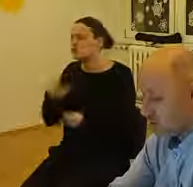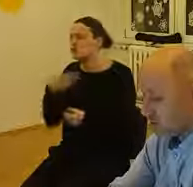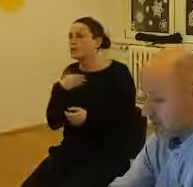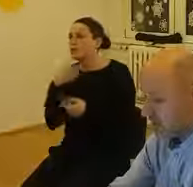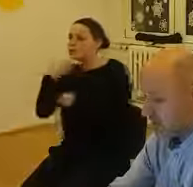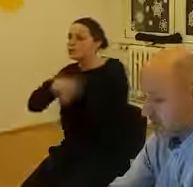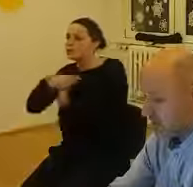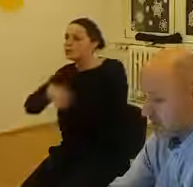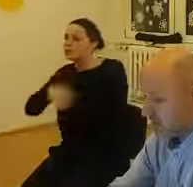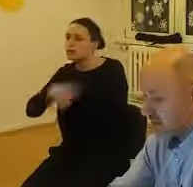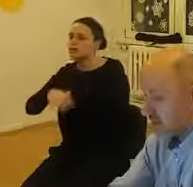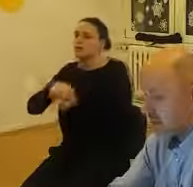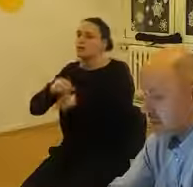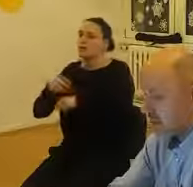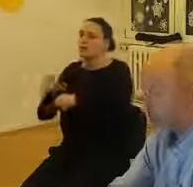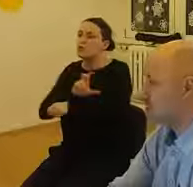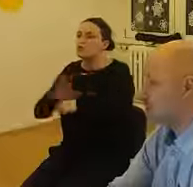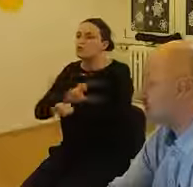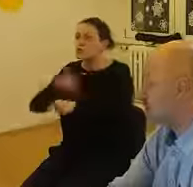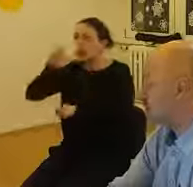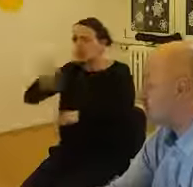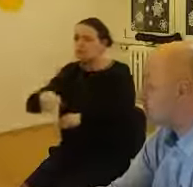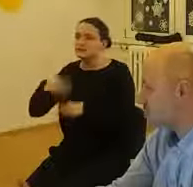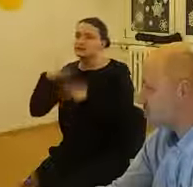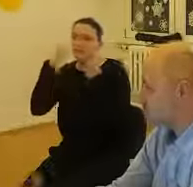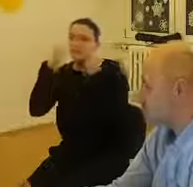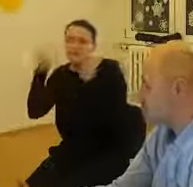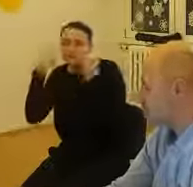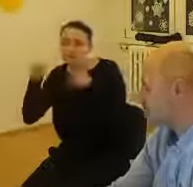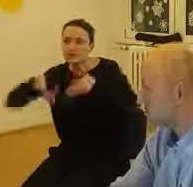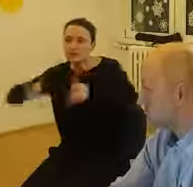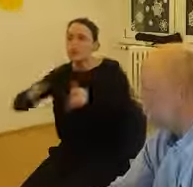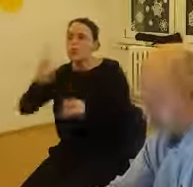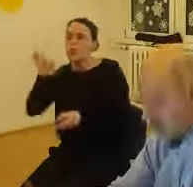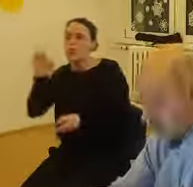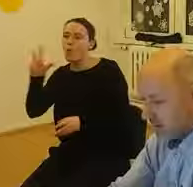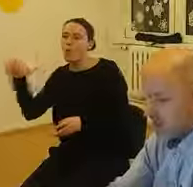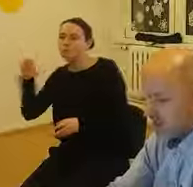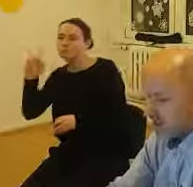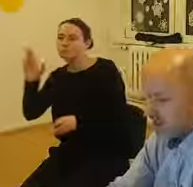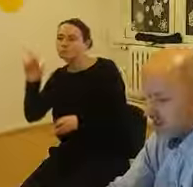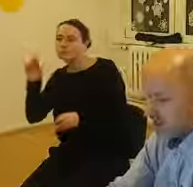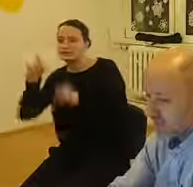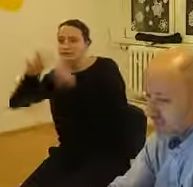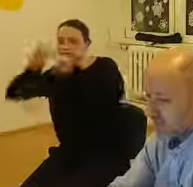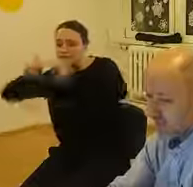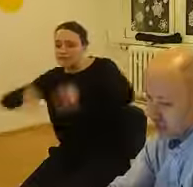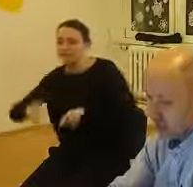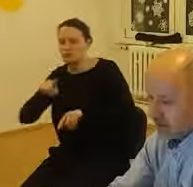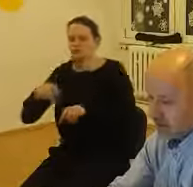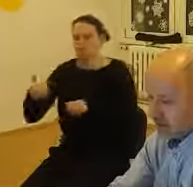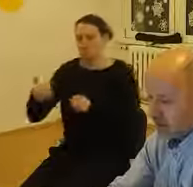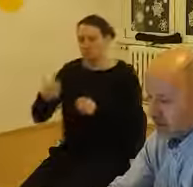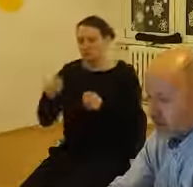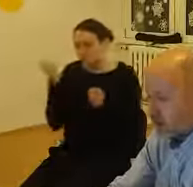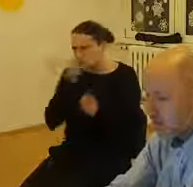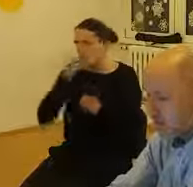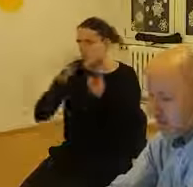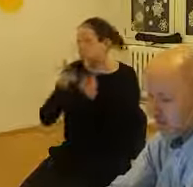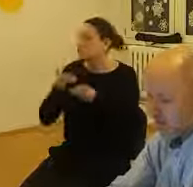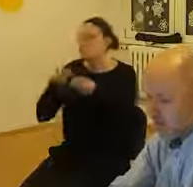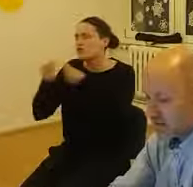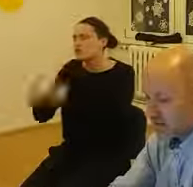studentów Politechniki Gdańskiej odnośnie ulicy Kołobrzeskiej jako przestrzeni ulicy Miejskiej. Bardzo ciekawe warsztaty miały miejsce.